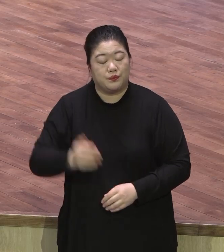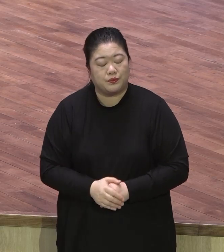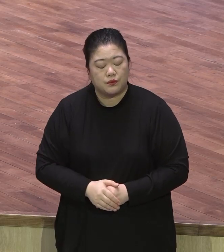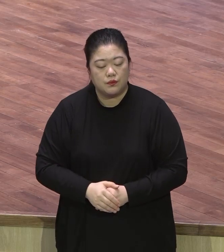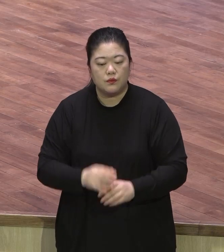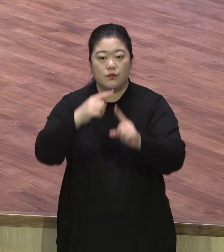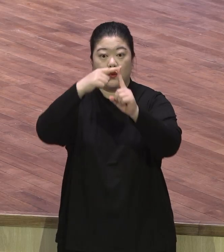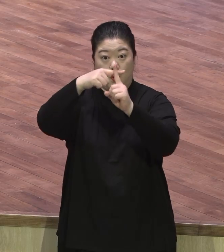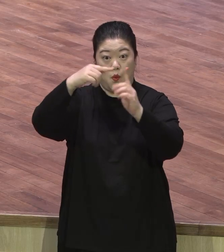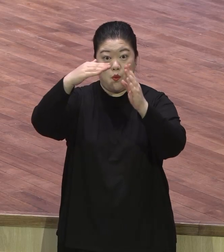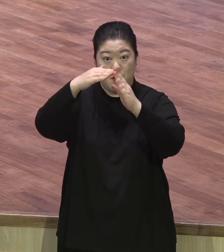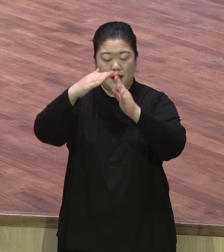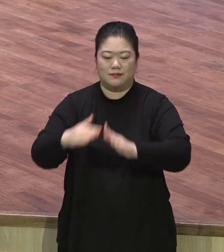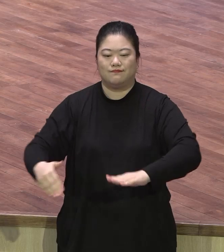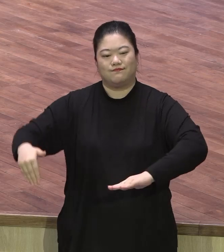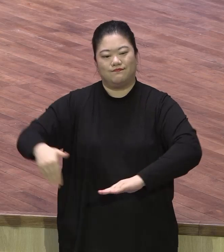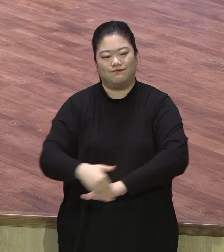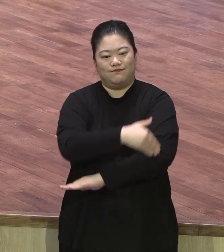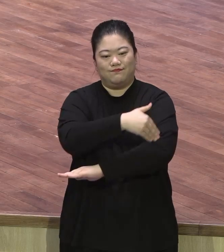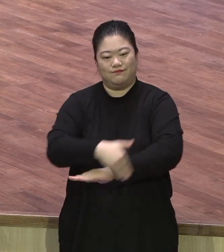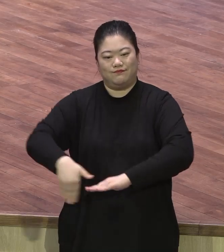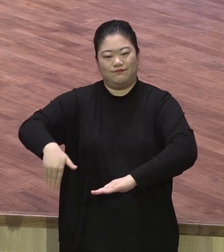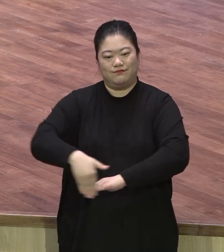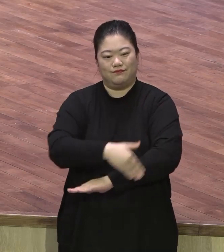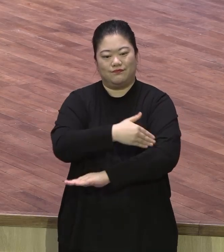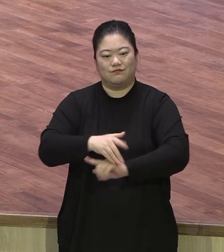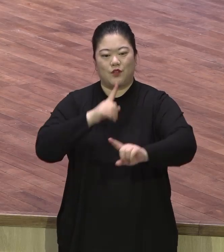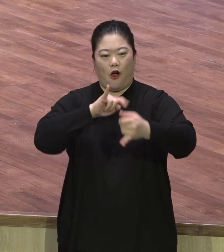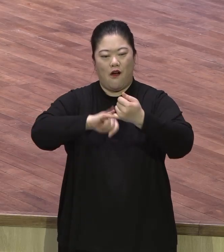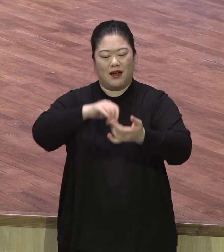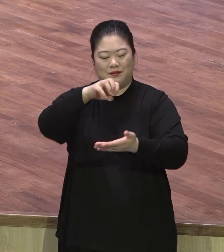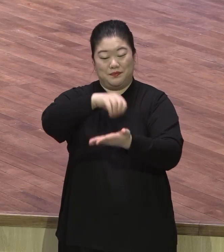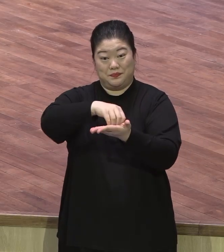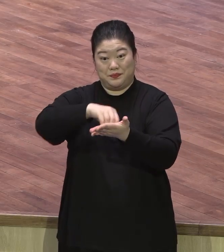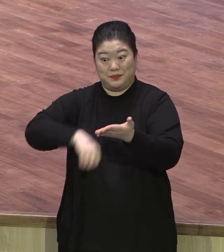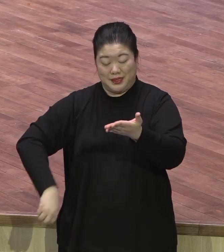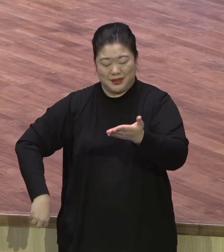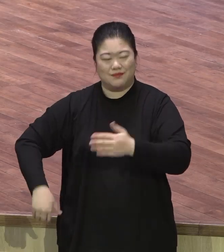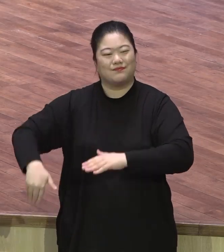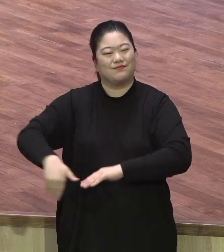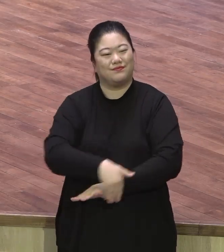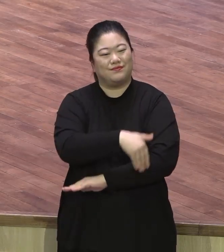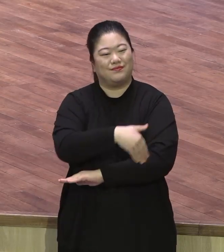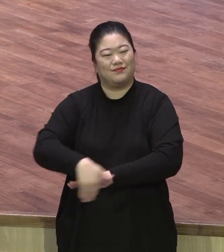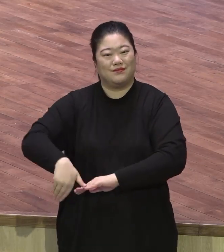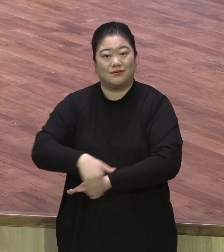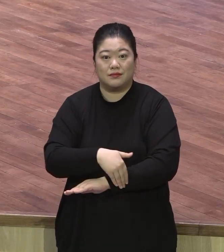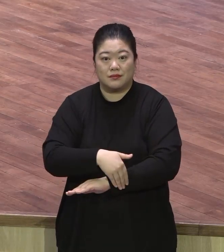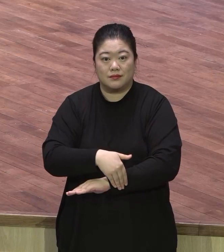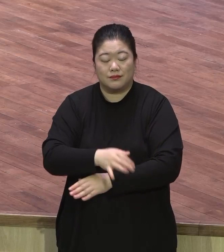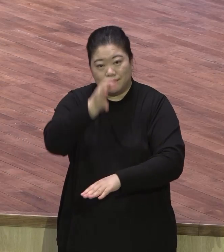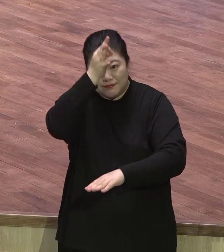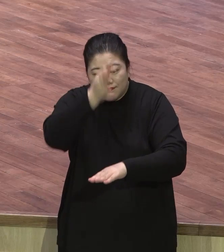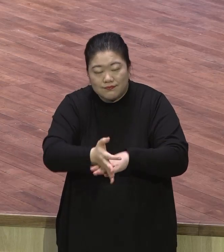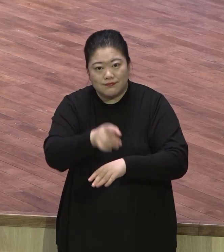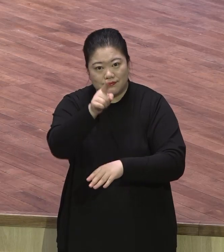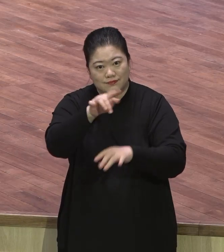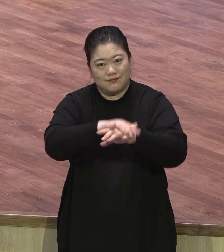불신자보다 더 불행해 더 방황하고 더 갈등하고 더 염들어 사는 게